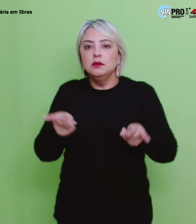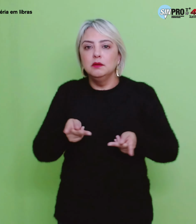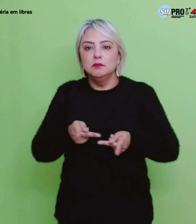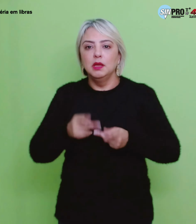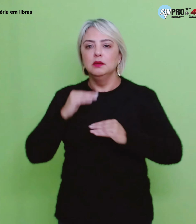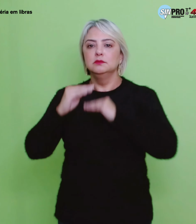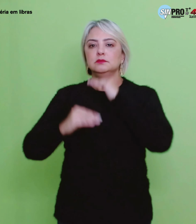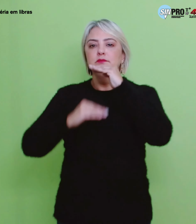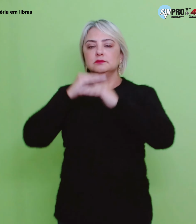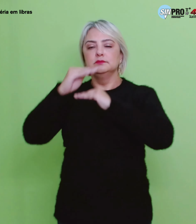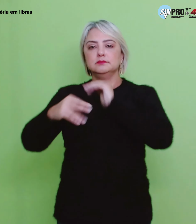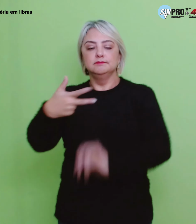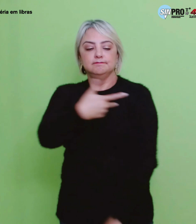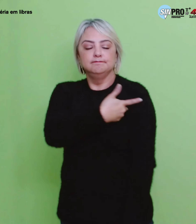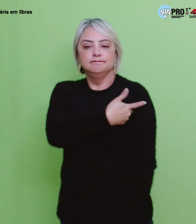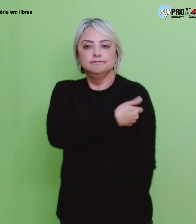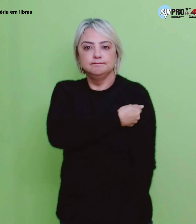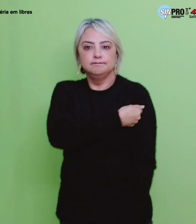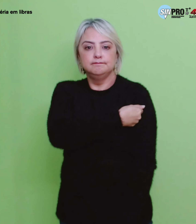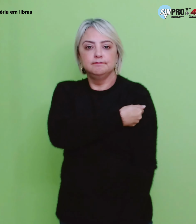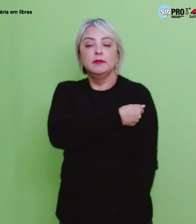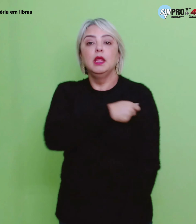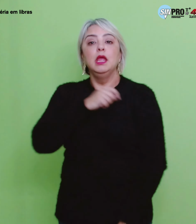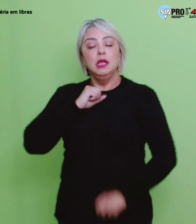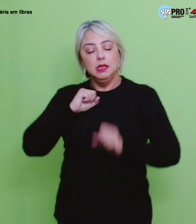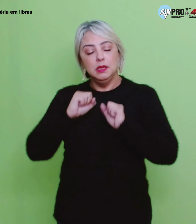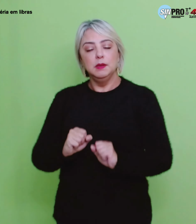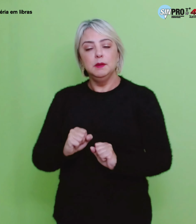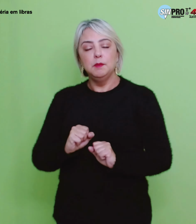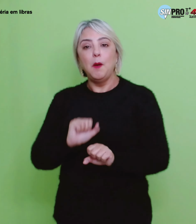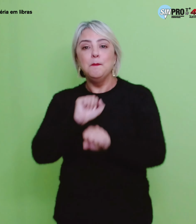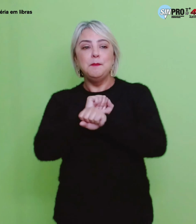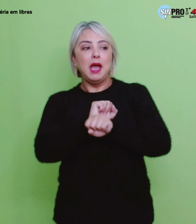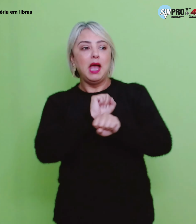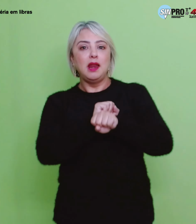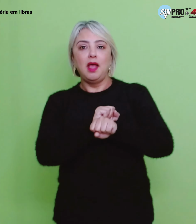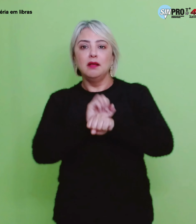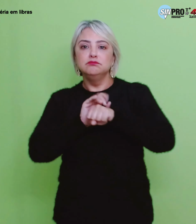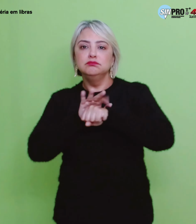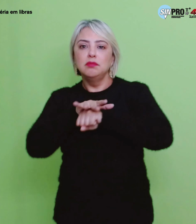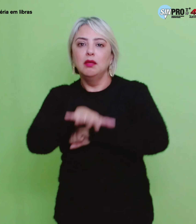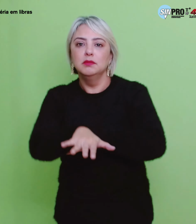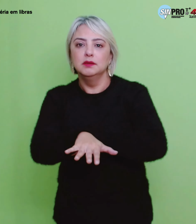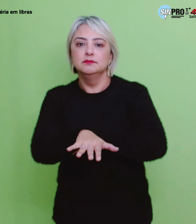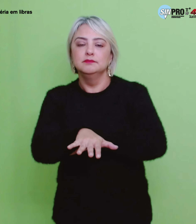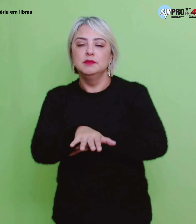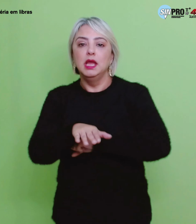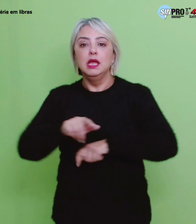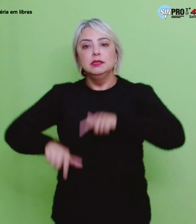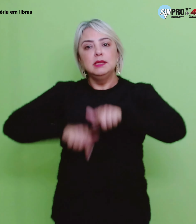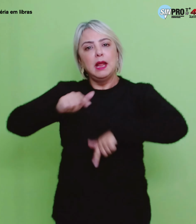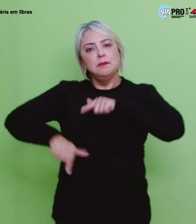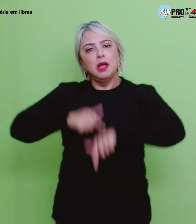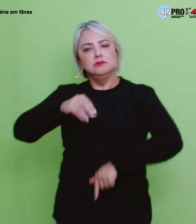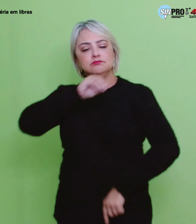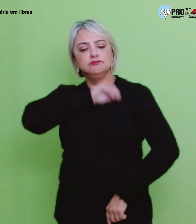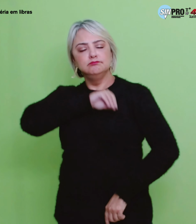comida no prato, desenvolvimento de vacinas que podem brecar pandemias, emprego